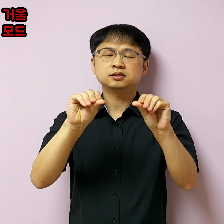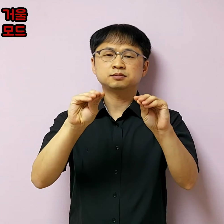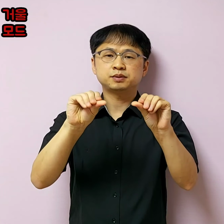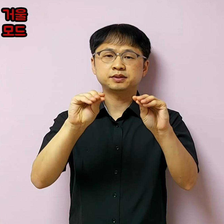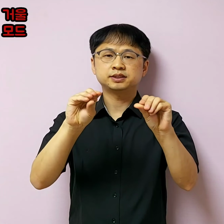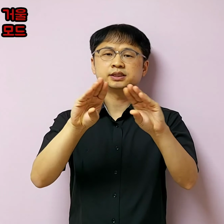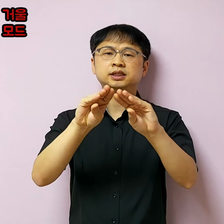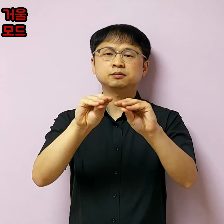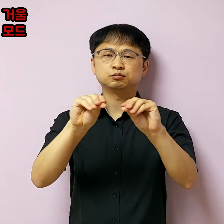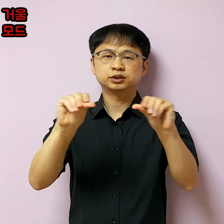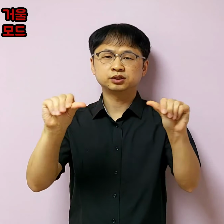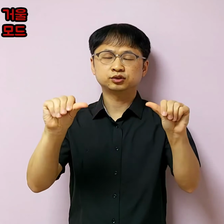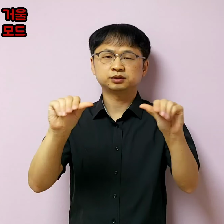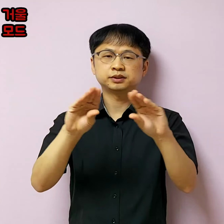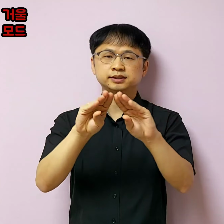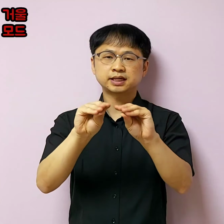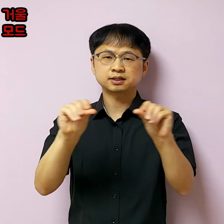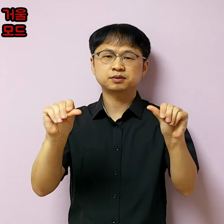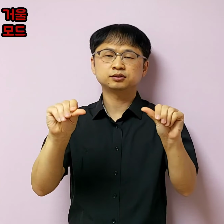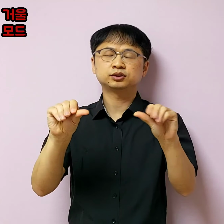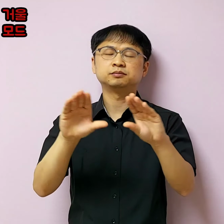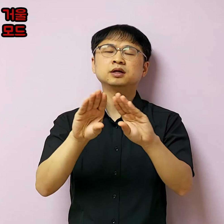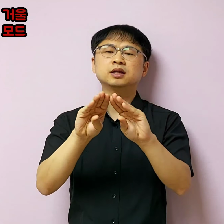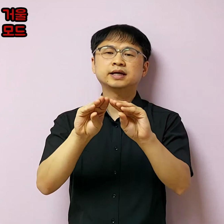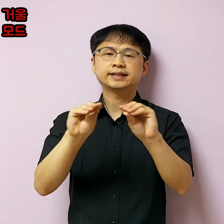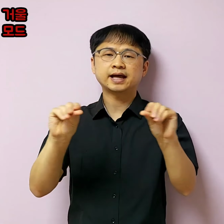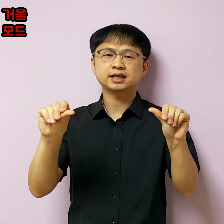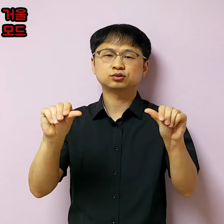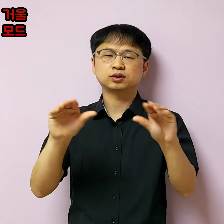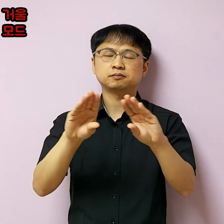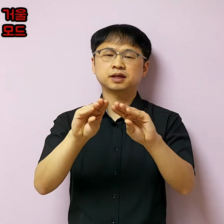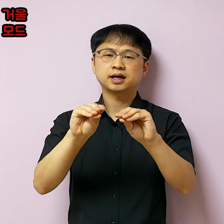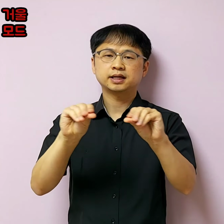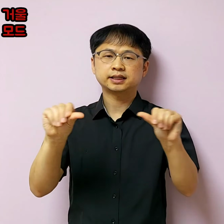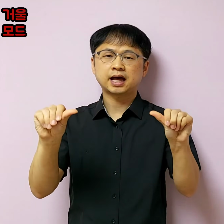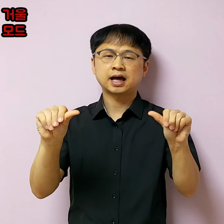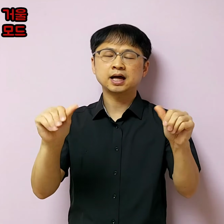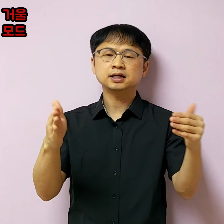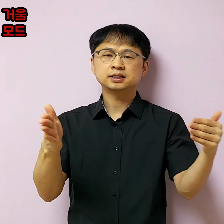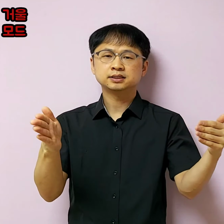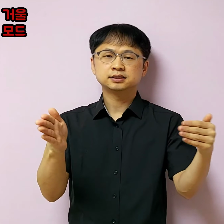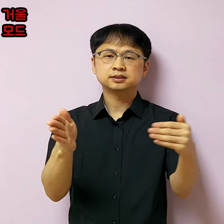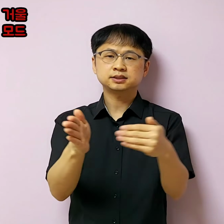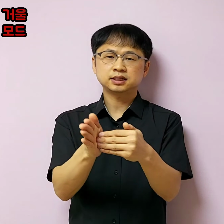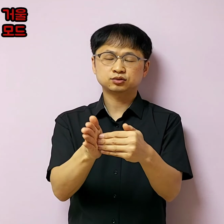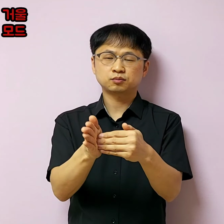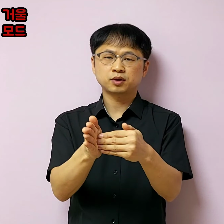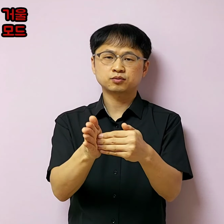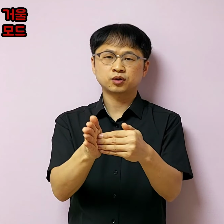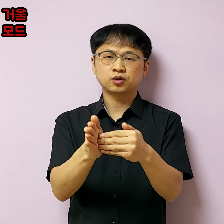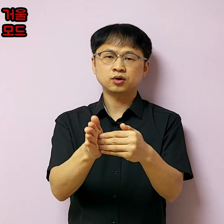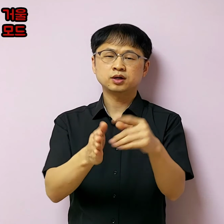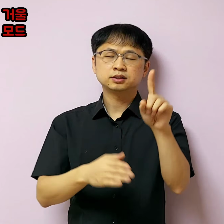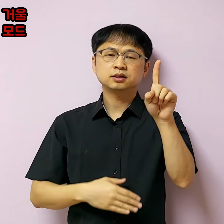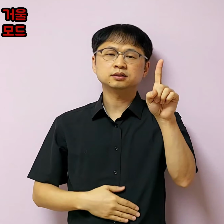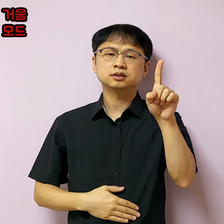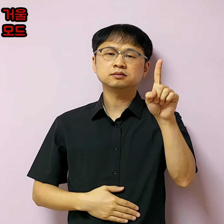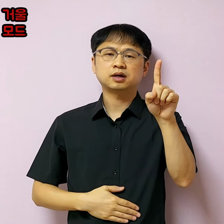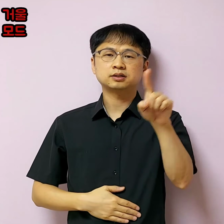흙을 비비듯이 문질러 주시면서 살짝 벌려주시면 땅이라는 수어가 됩니다. 땅, 끝이라는 수어 배웠고요. 선은 말